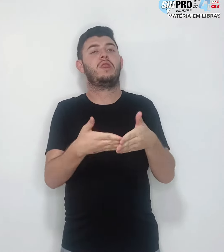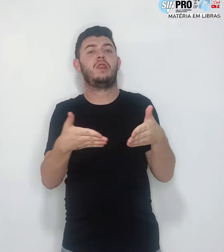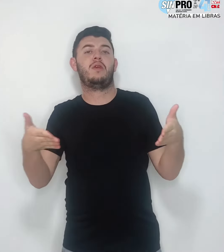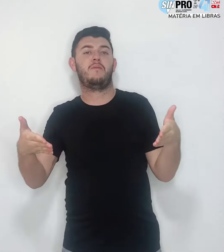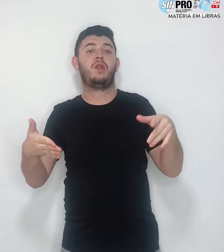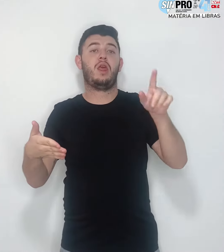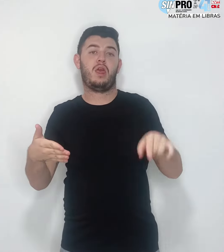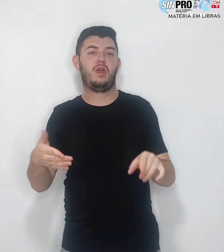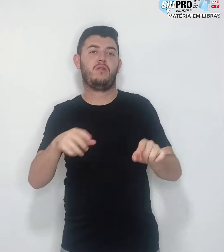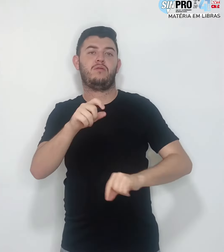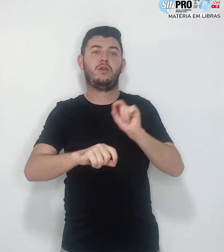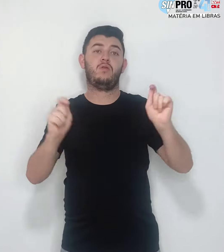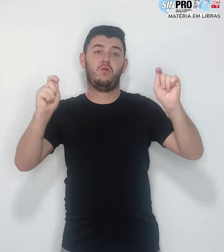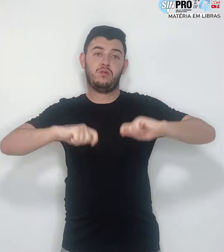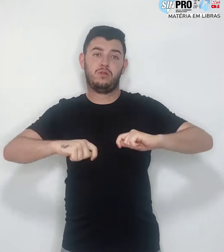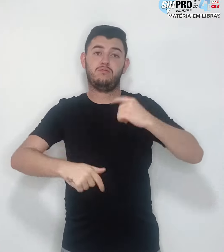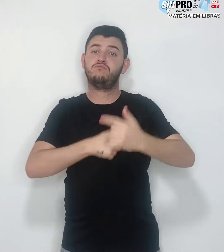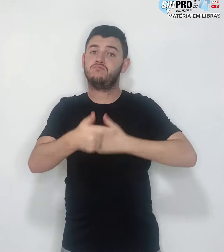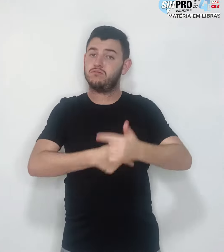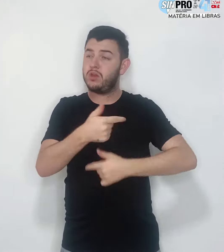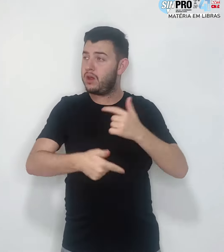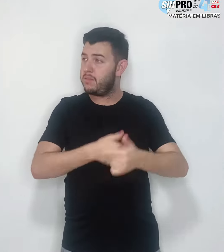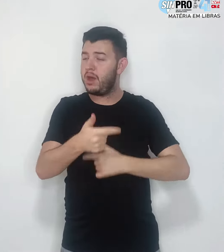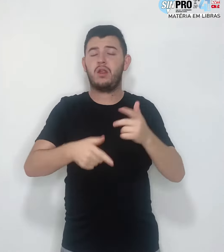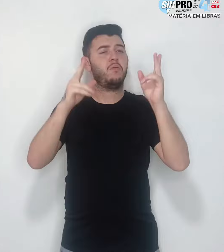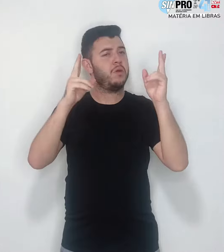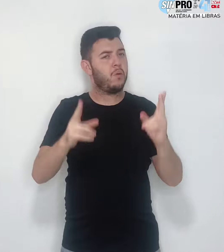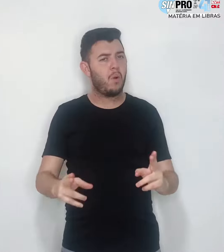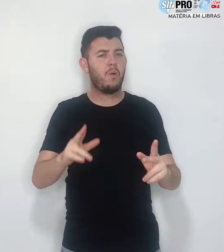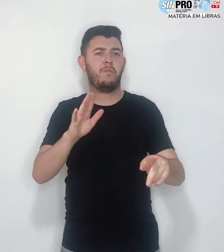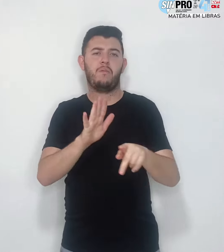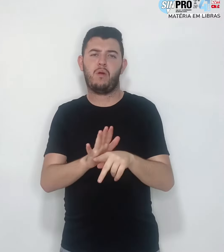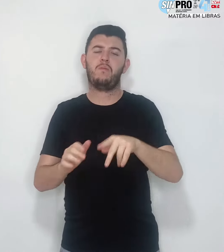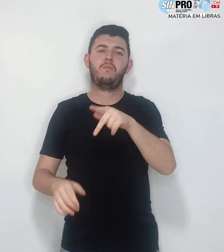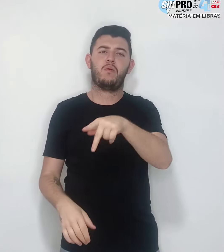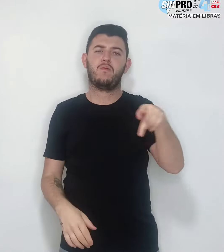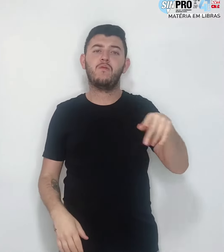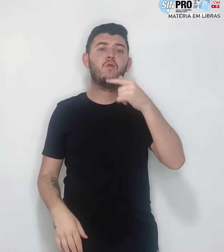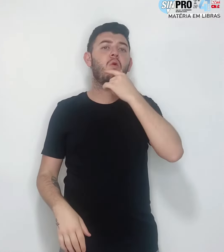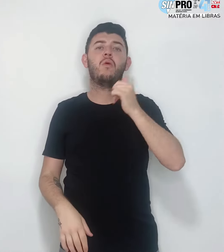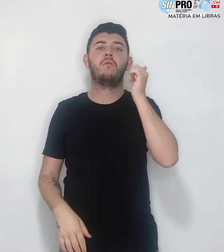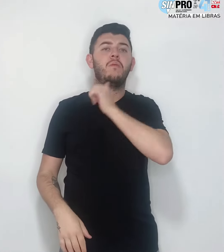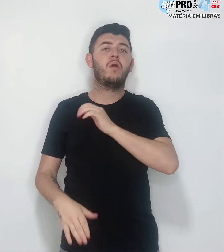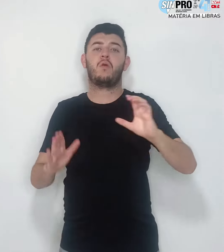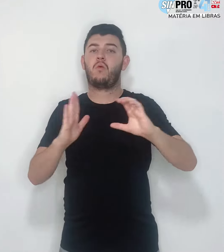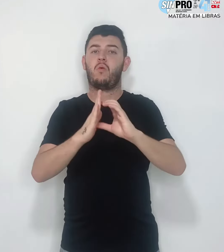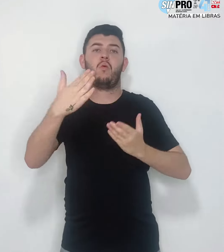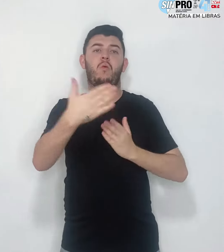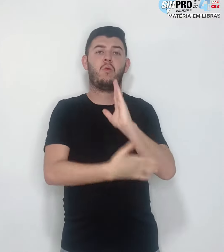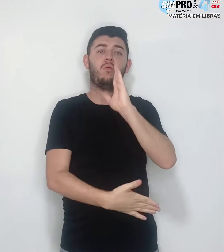temporário, as mesmas condições de trabalho das professoras, dos professores efetivos,